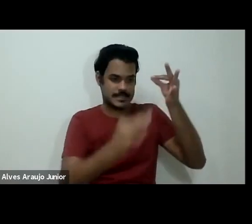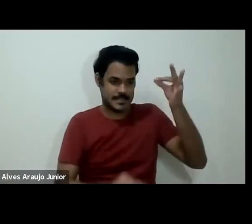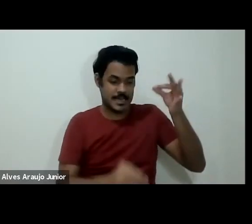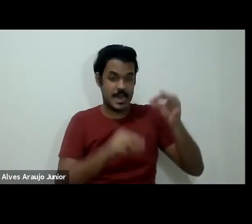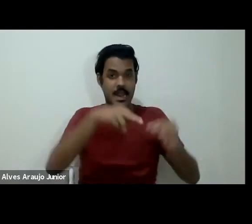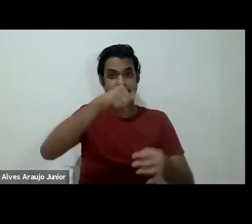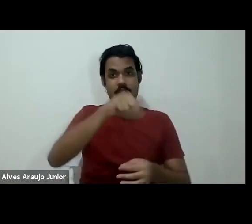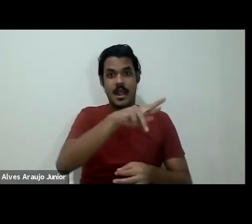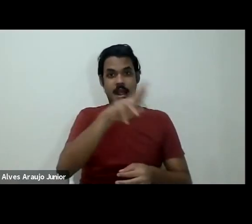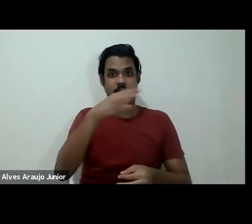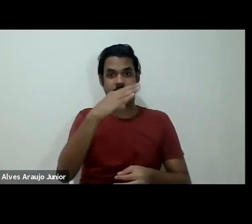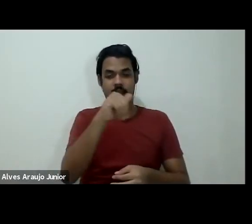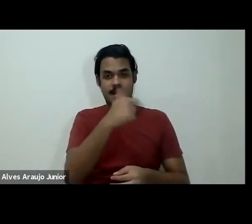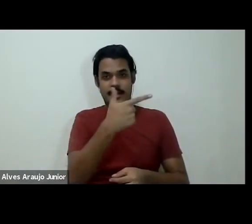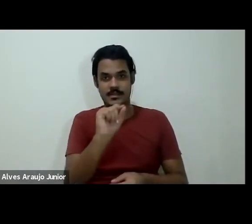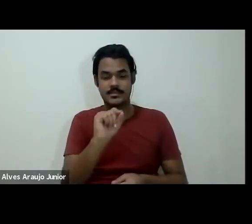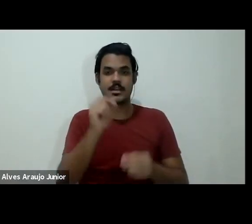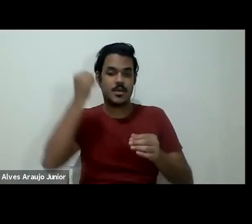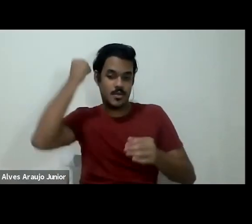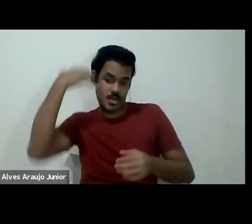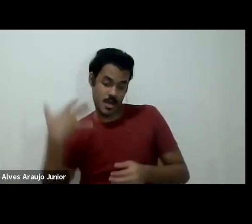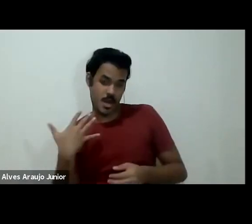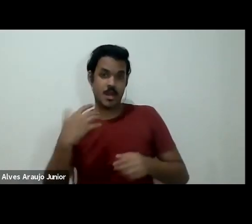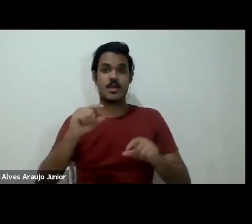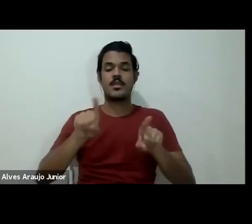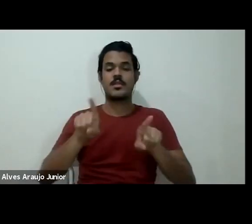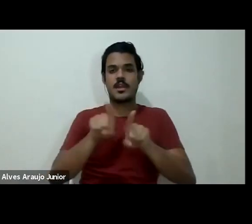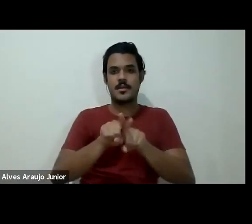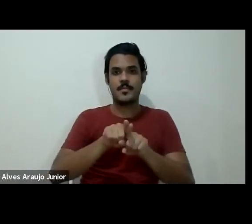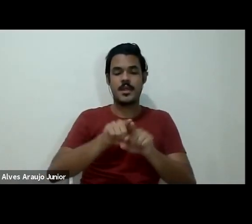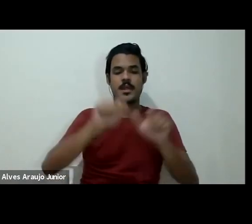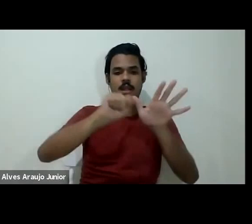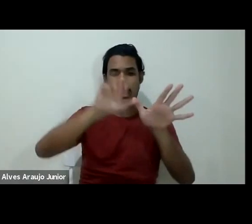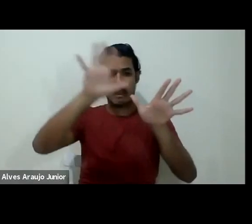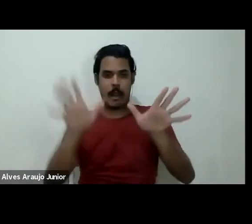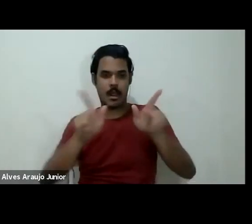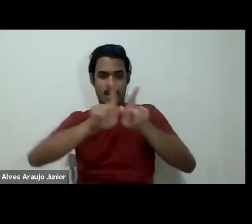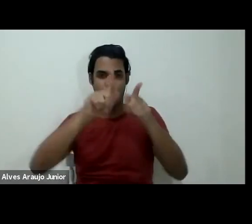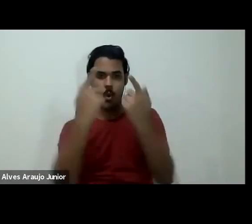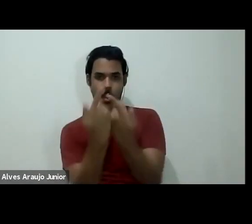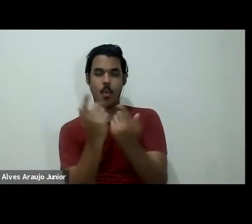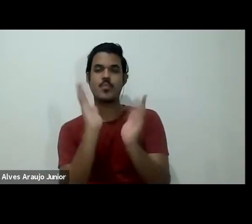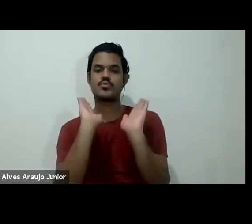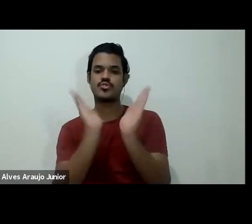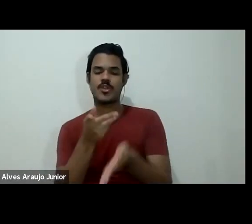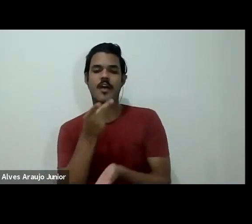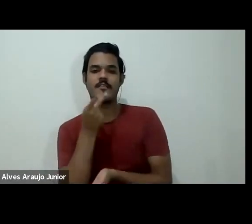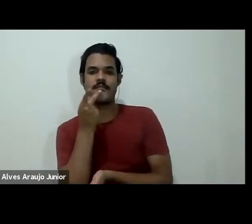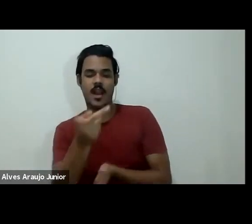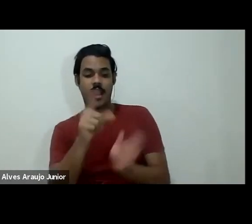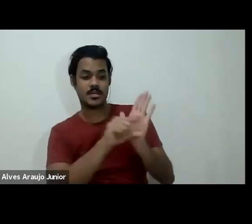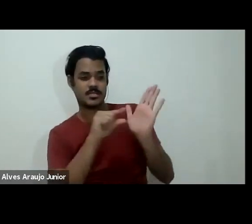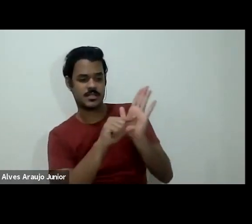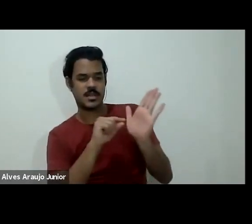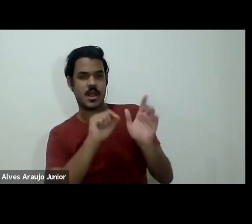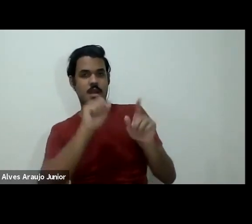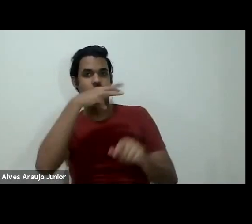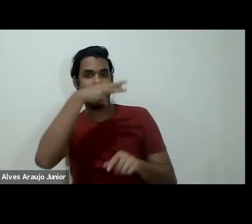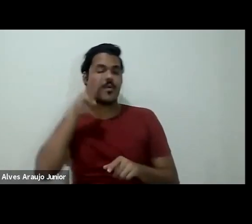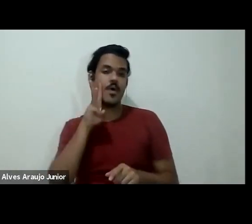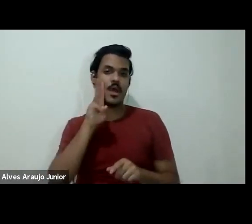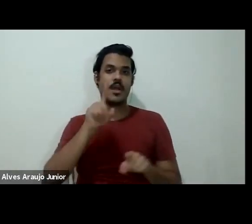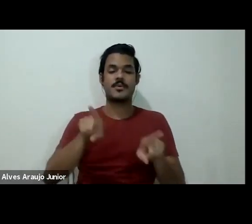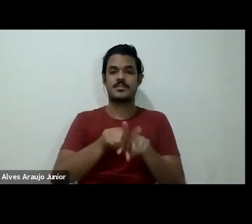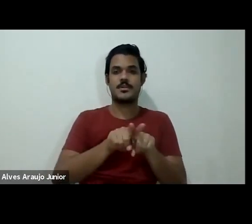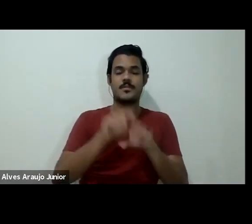audiodescrição, o grupo Edelami, já citado da UESB, já citado pelo professor Emerson, a revisão de